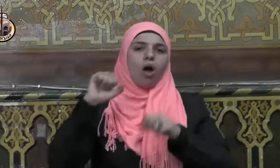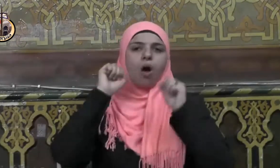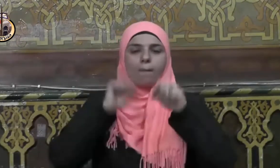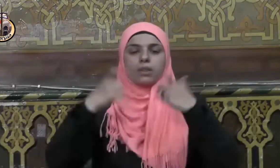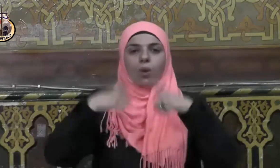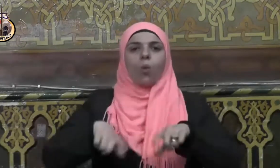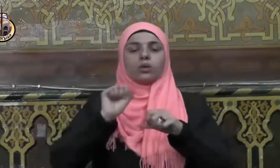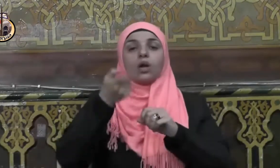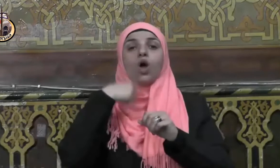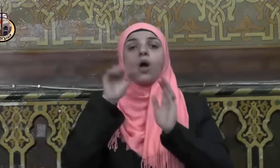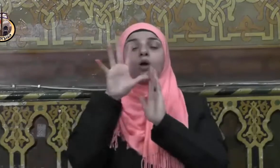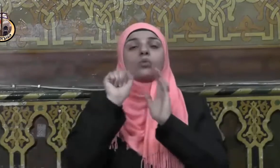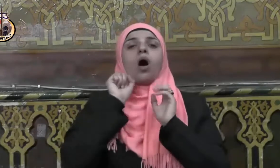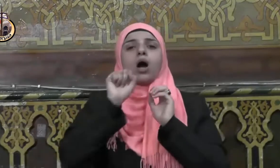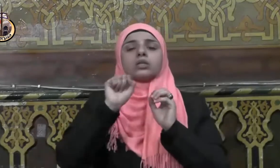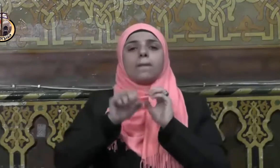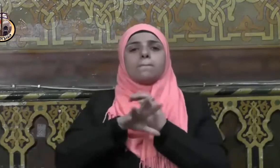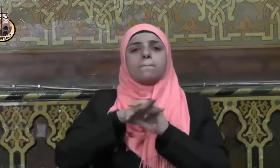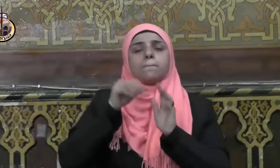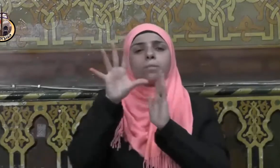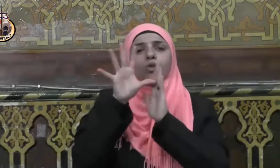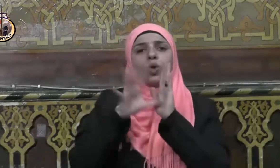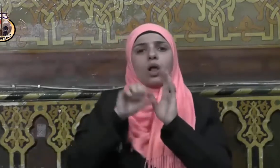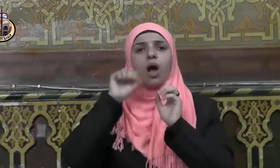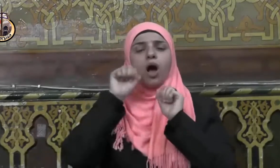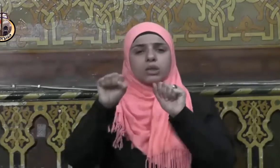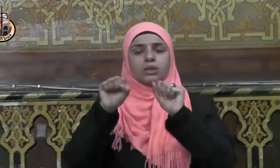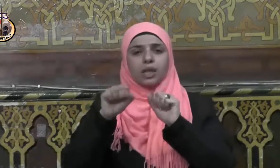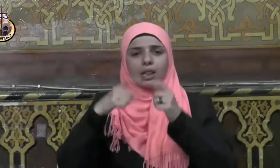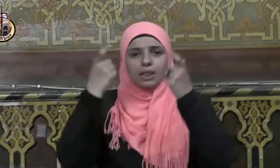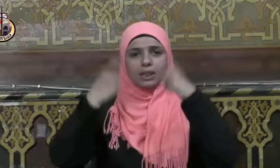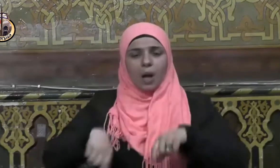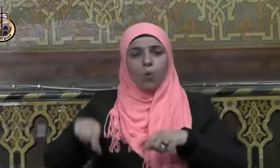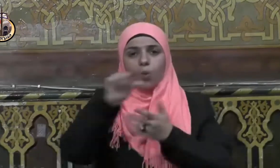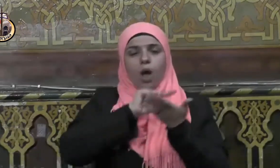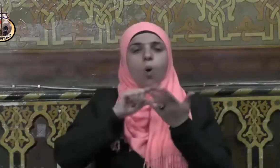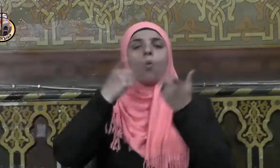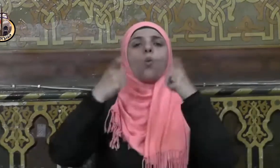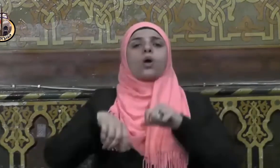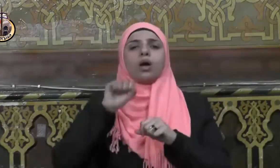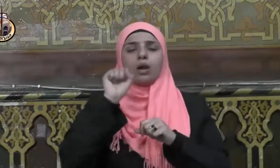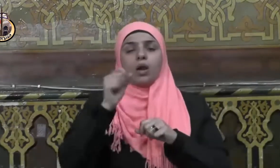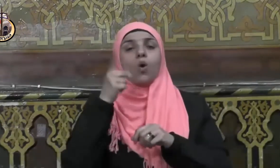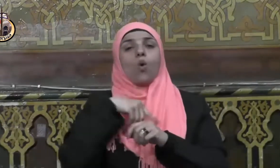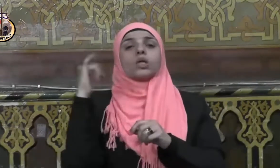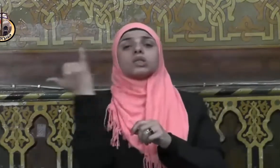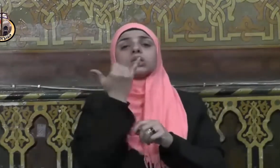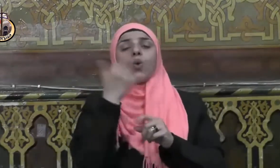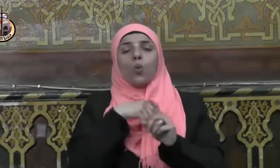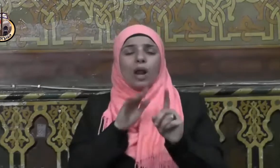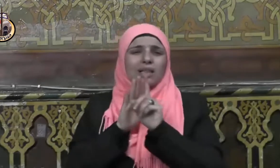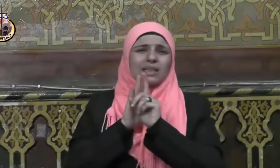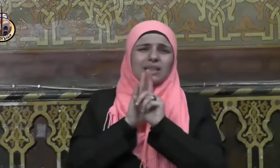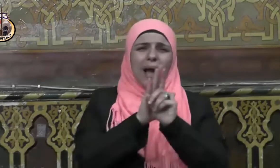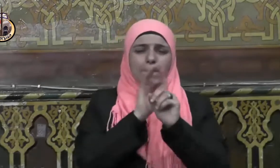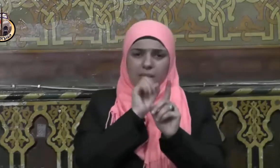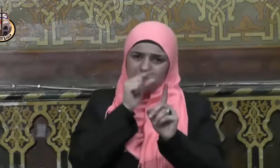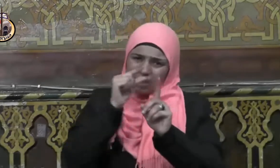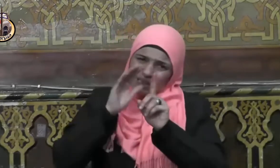وبمشروعية الدولة الوطنية وضرورة دعم صمودها والعمل